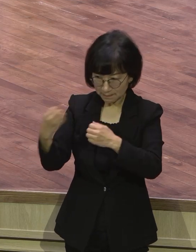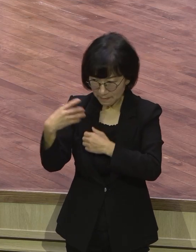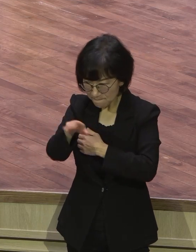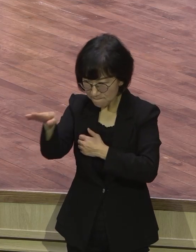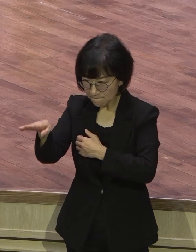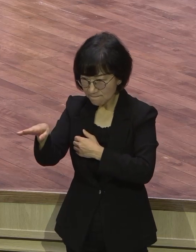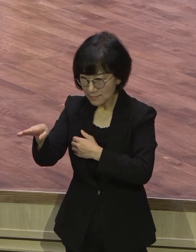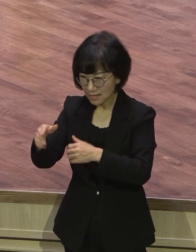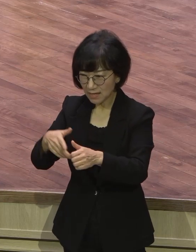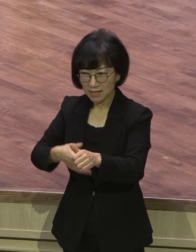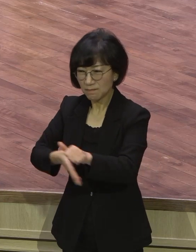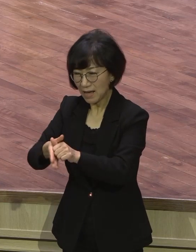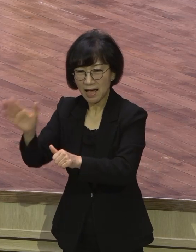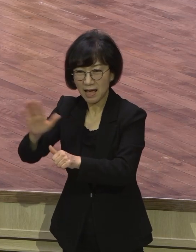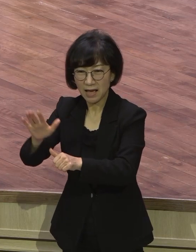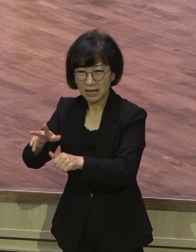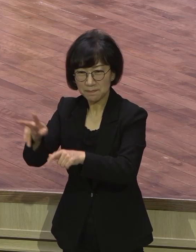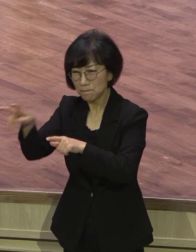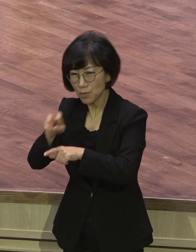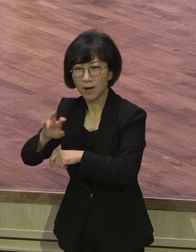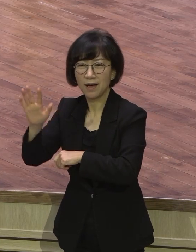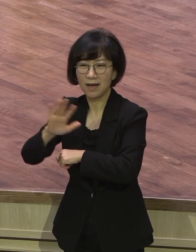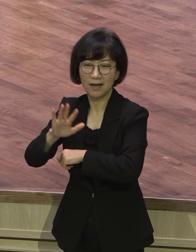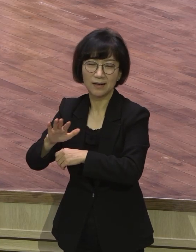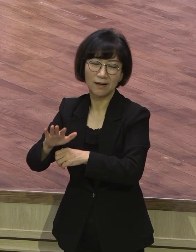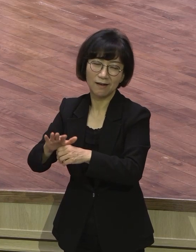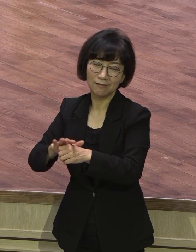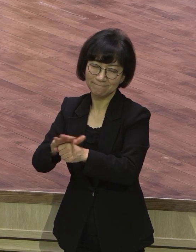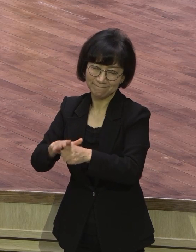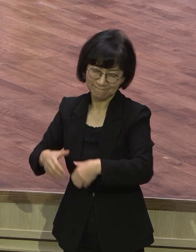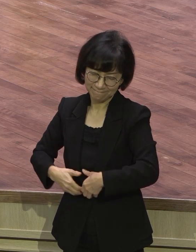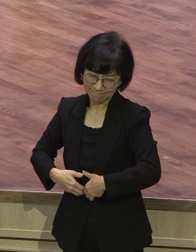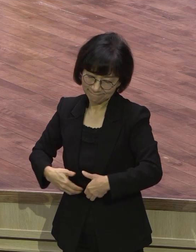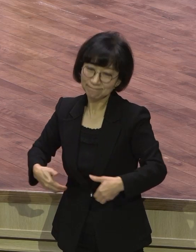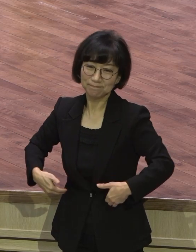사람들이 하나님의 아들 이라고 말씀하고 있어요.